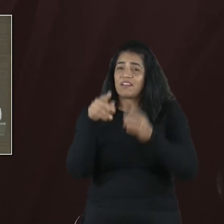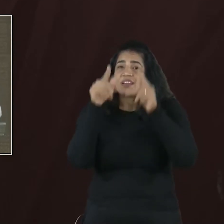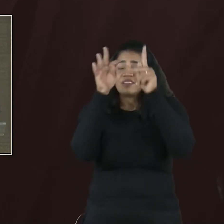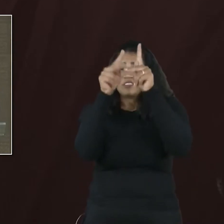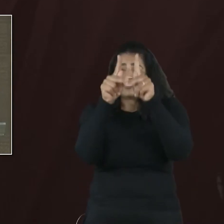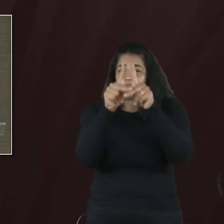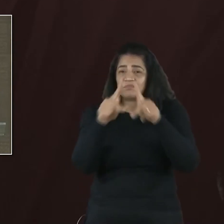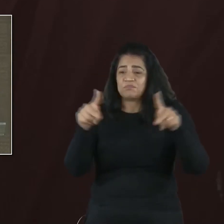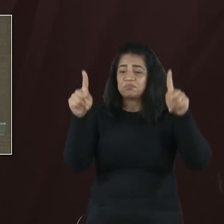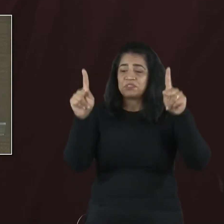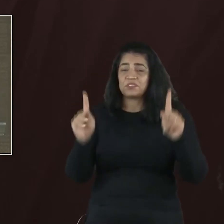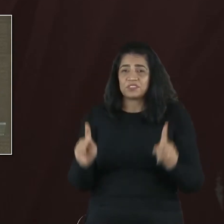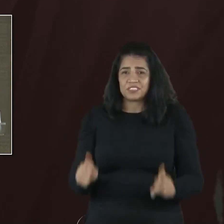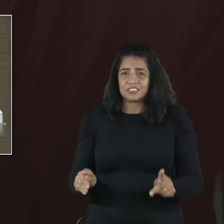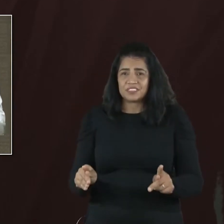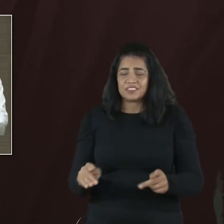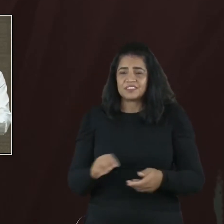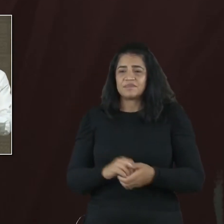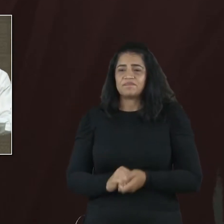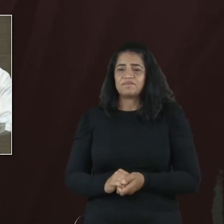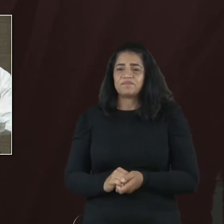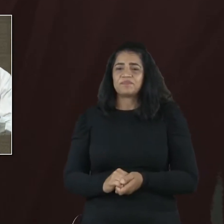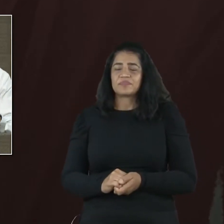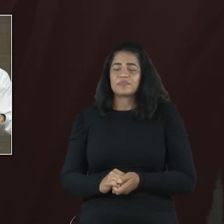obra do Espírito Santo.